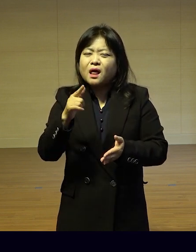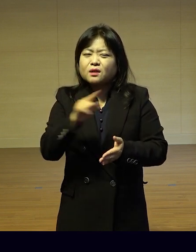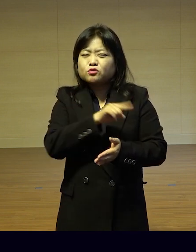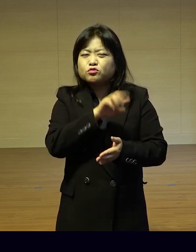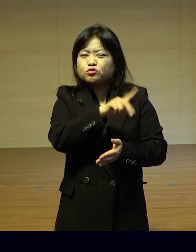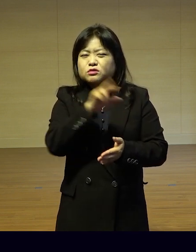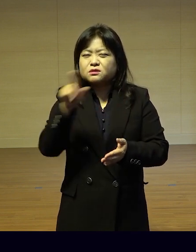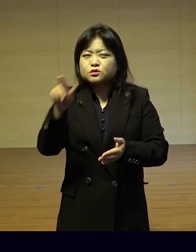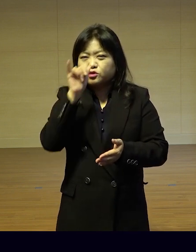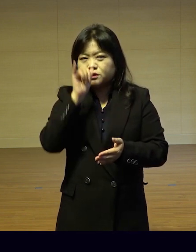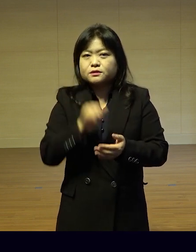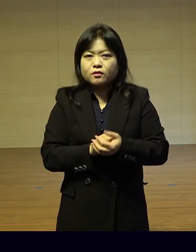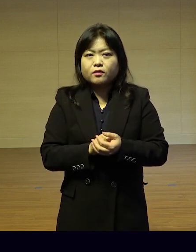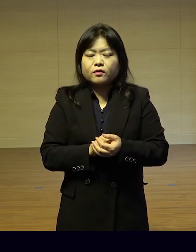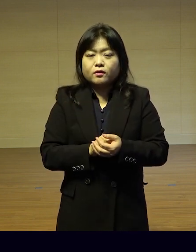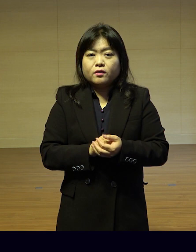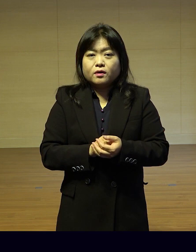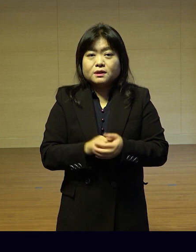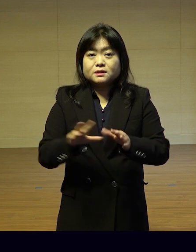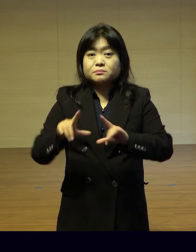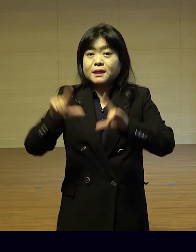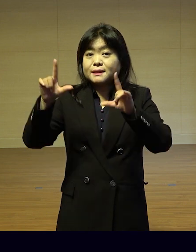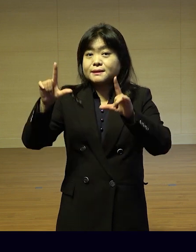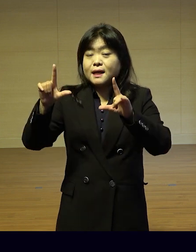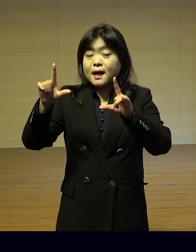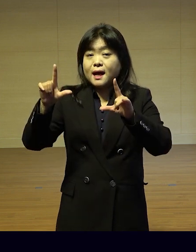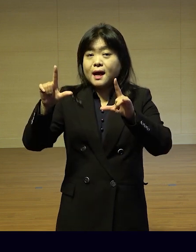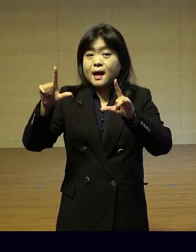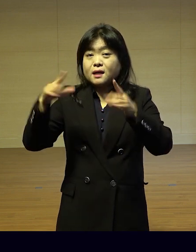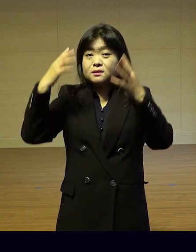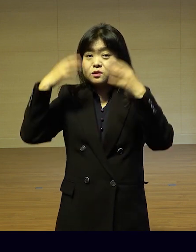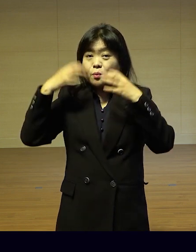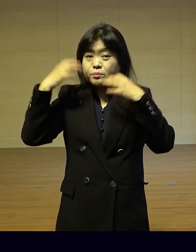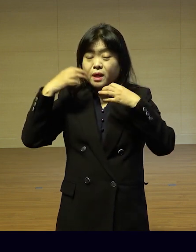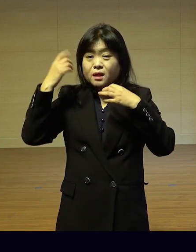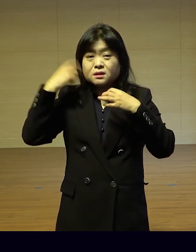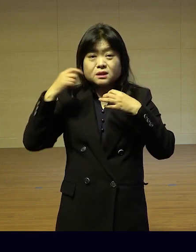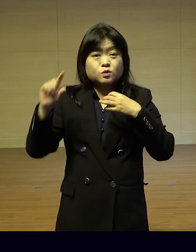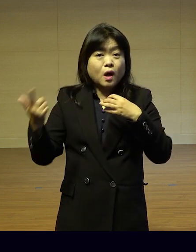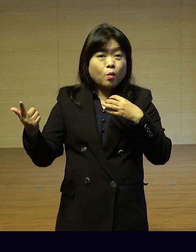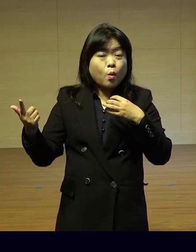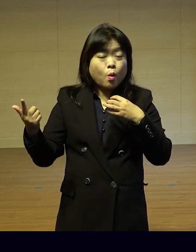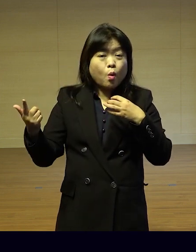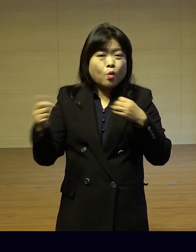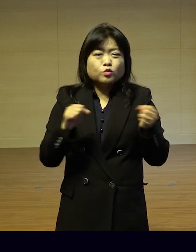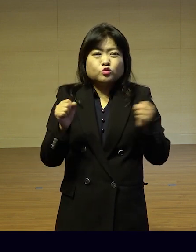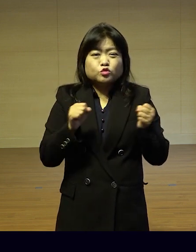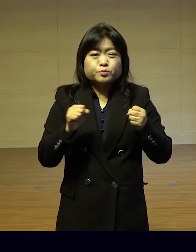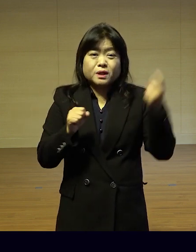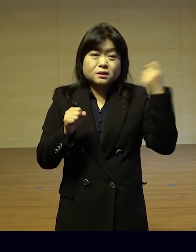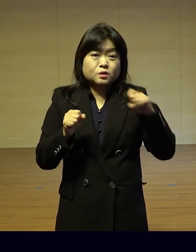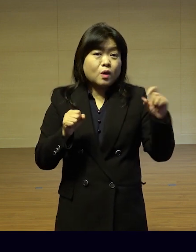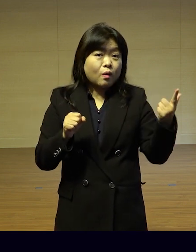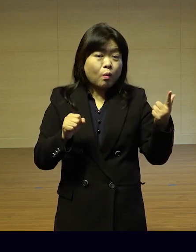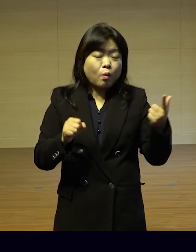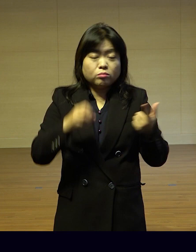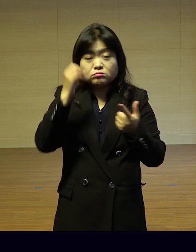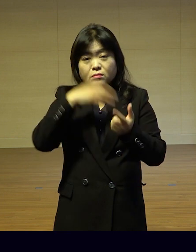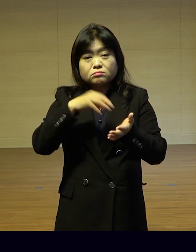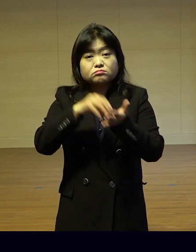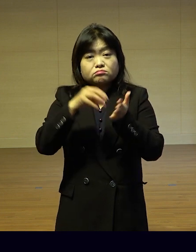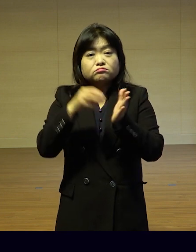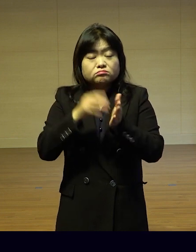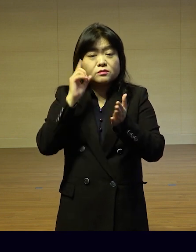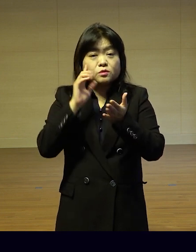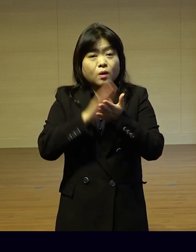다 틀릴 수는 있습니다. 즉 지금 날씨가 자기가 덥게 느끼지도 않고 지금 아주 쾌적하다, 시원하다,